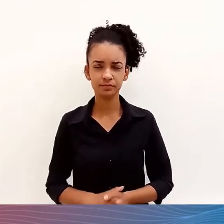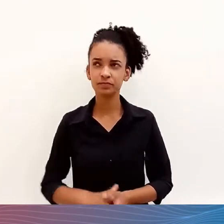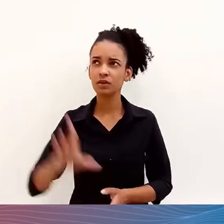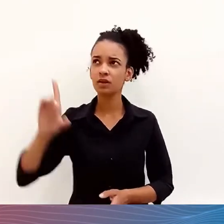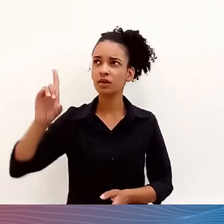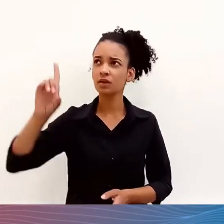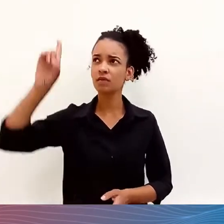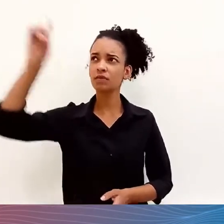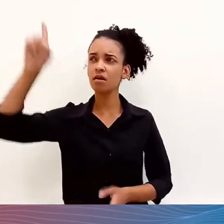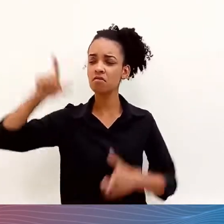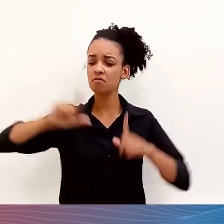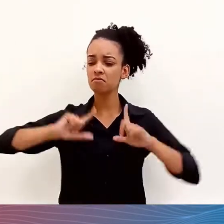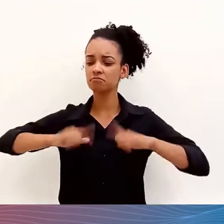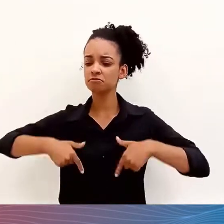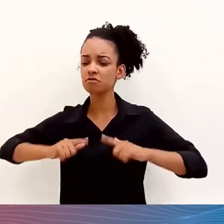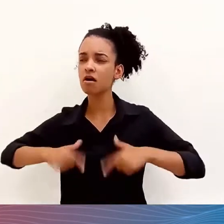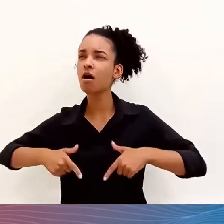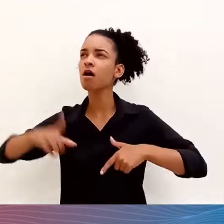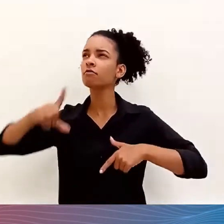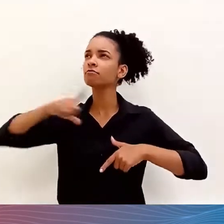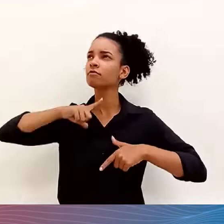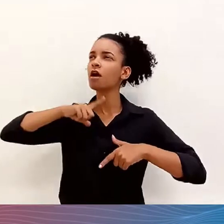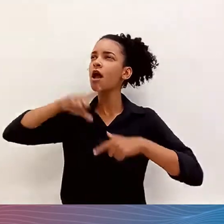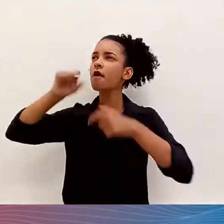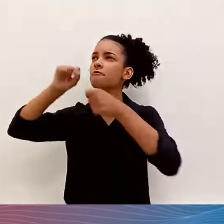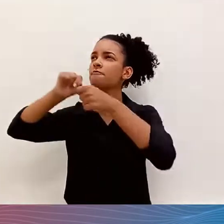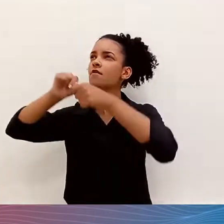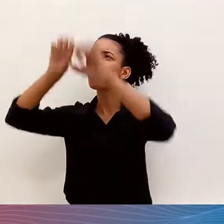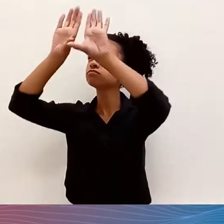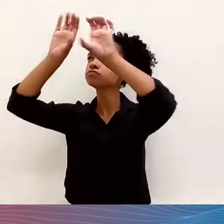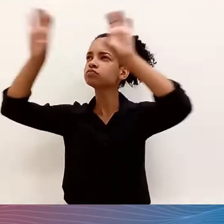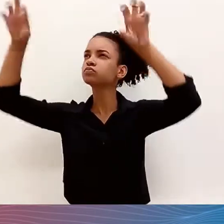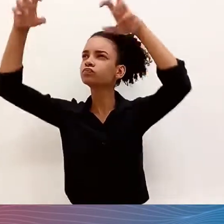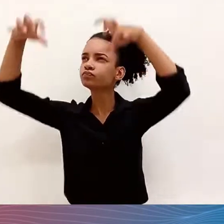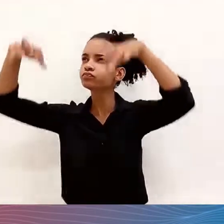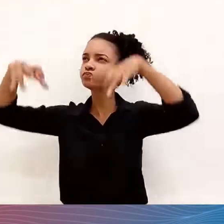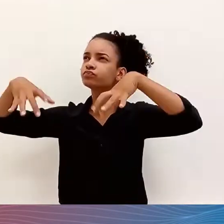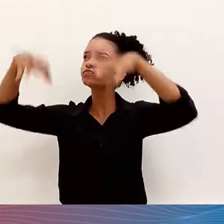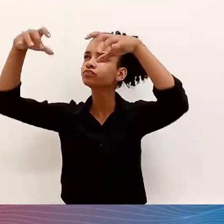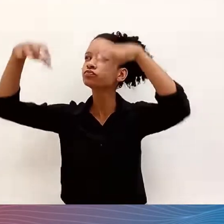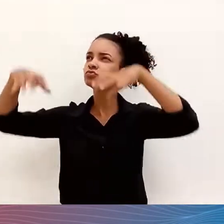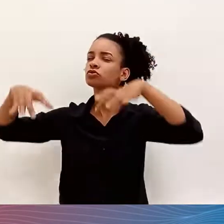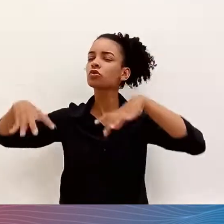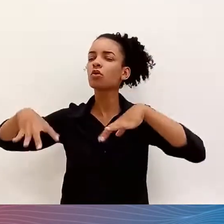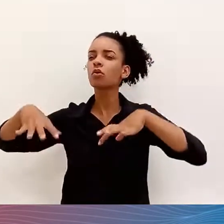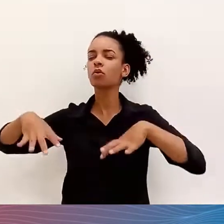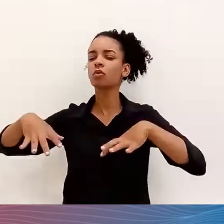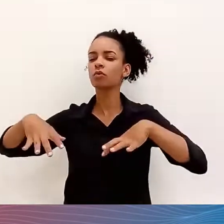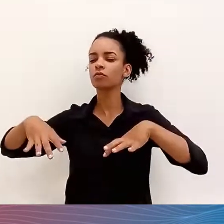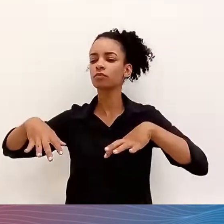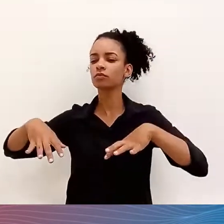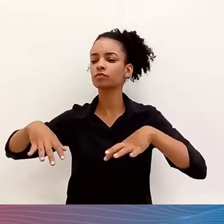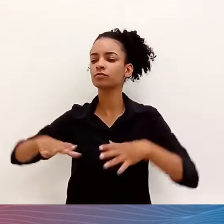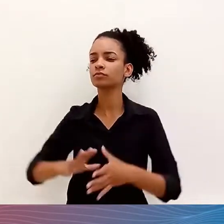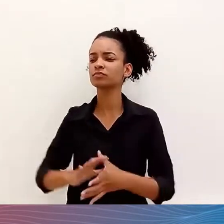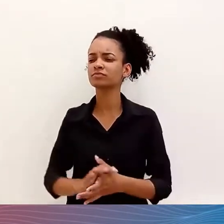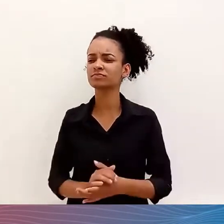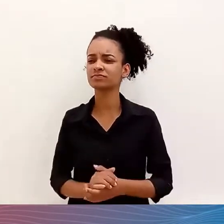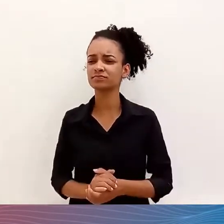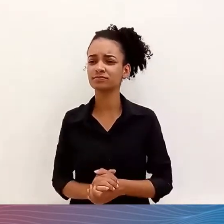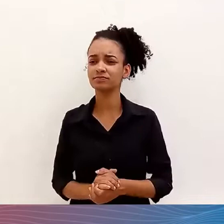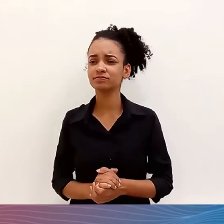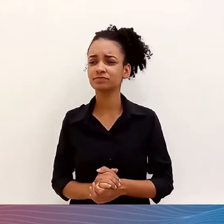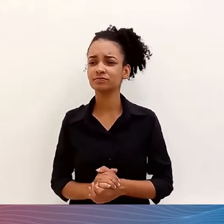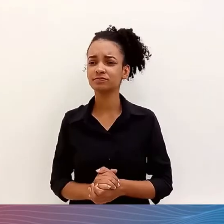herança, quando já ela estava exausta, tu a restabeleceste. Irmãos, quando a vida da igreja parecia já não fazer